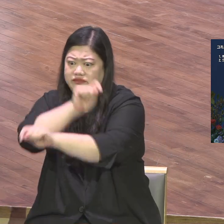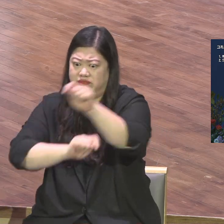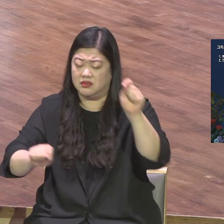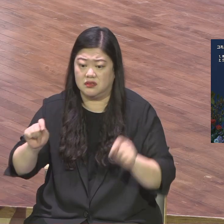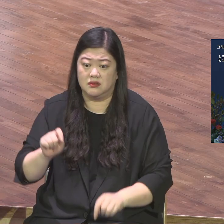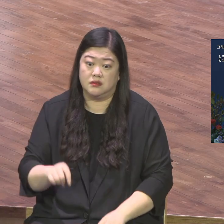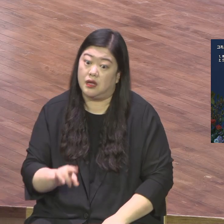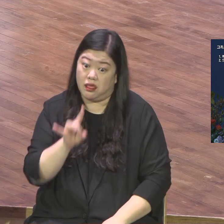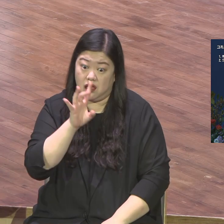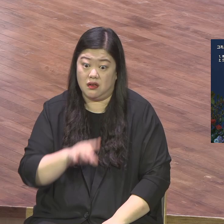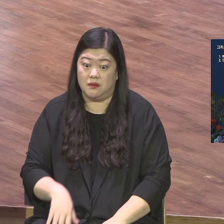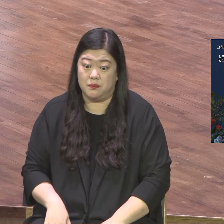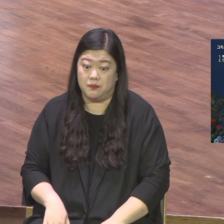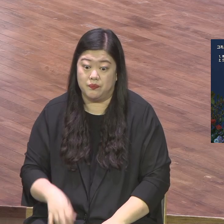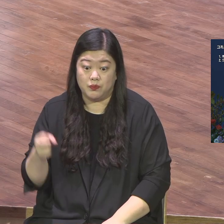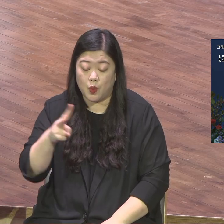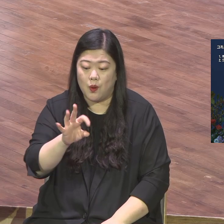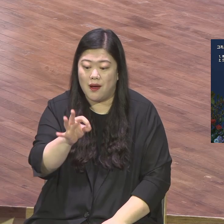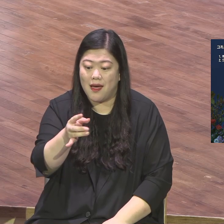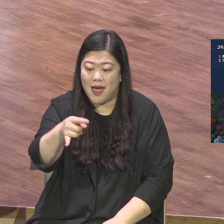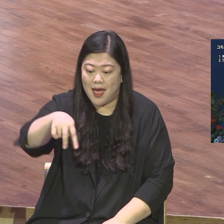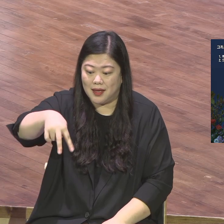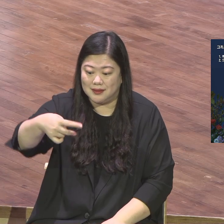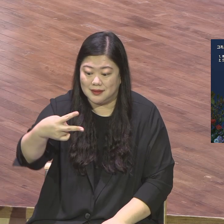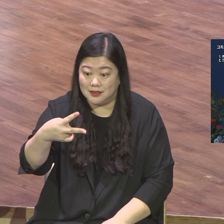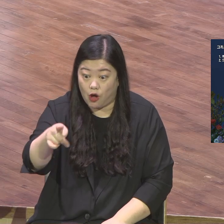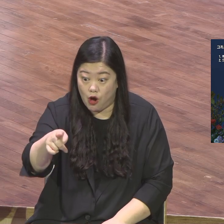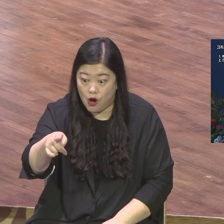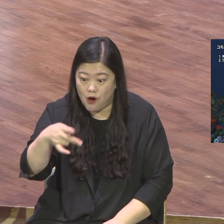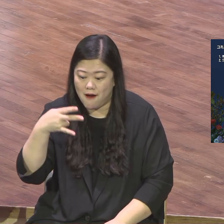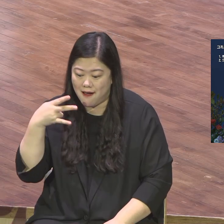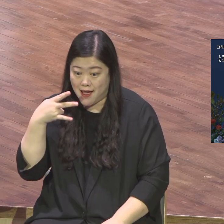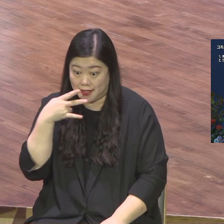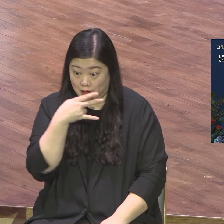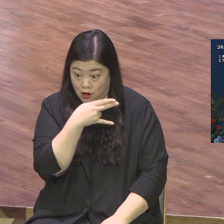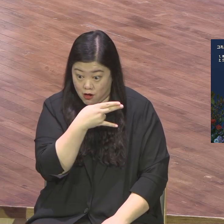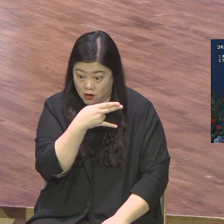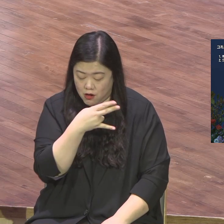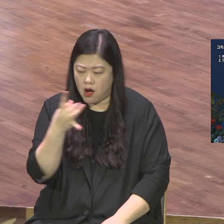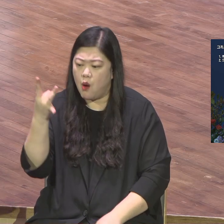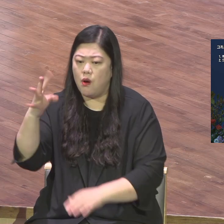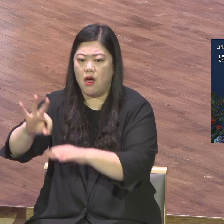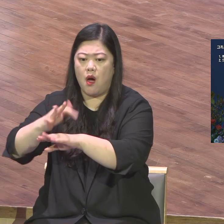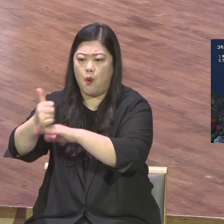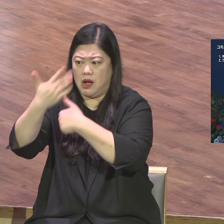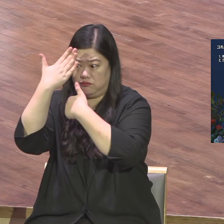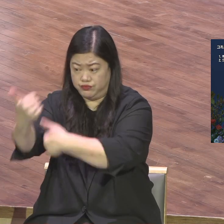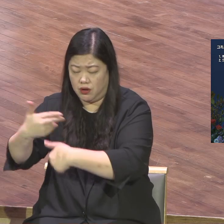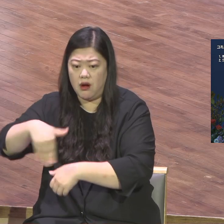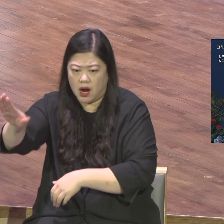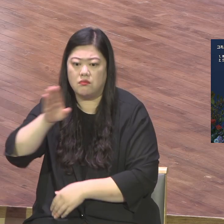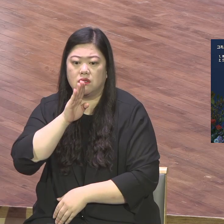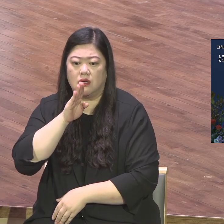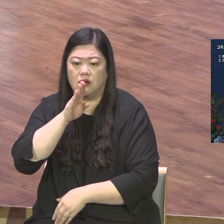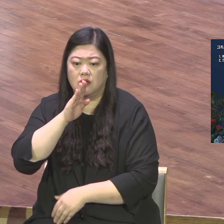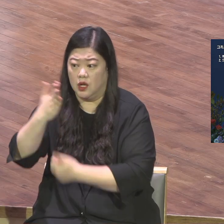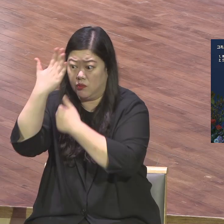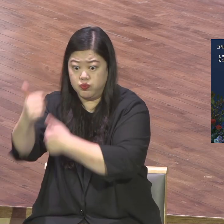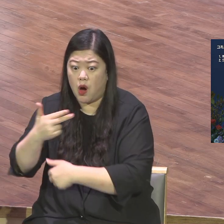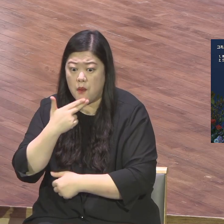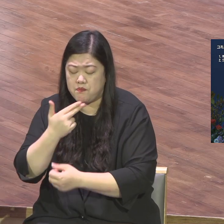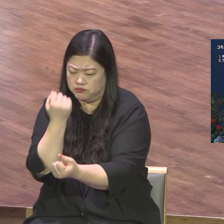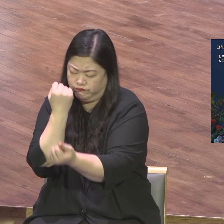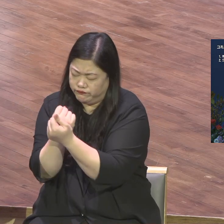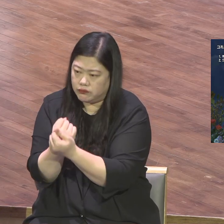못 살립니다. 그리스도의 비밀을 맡은 자는 뭐요? 망설여서는 안 된다. 즉시로